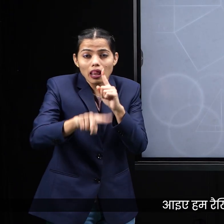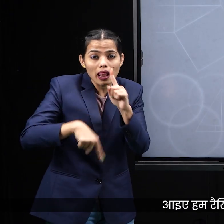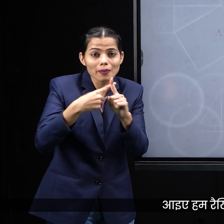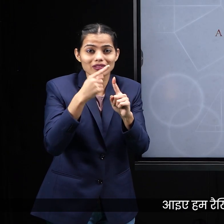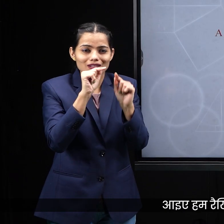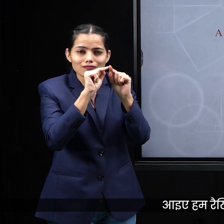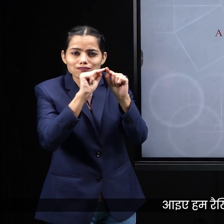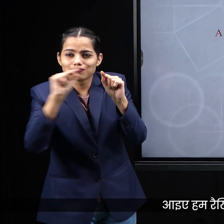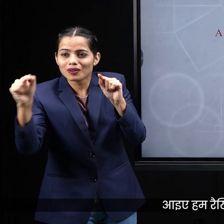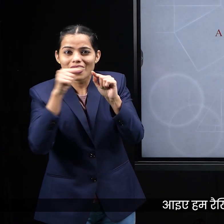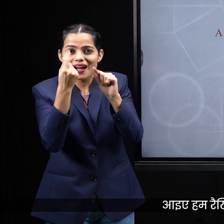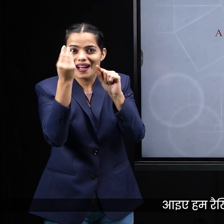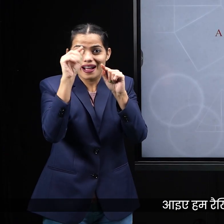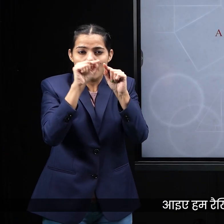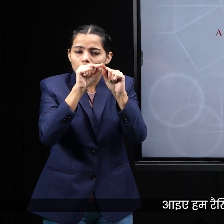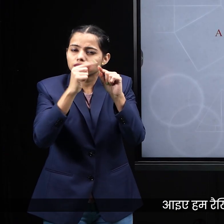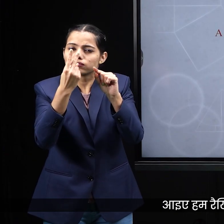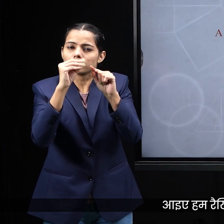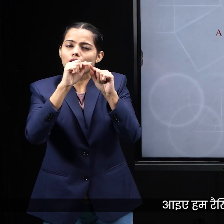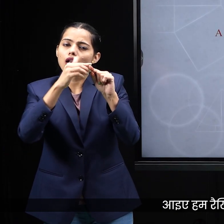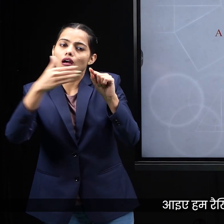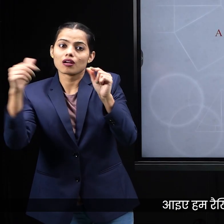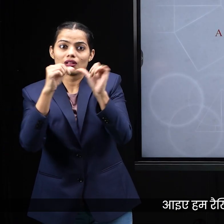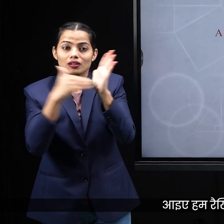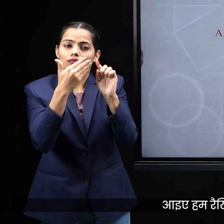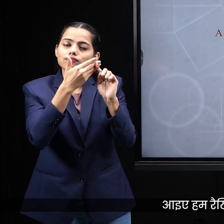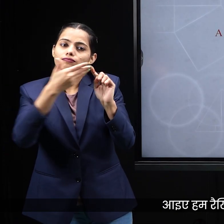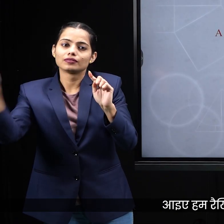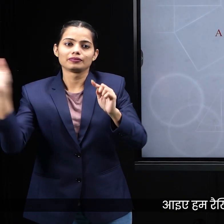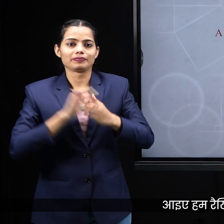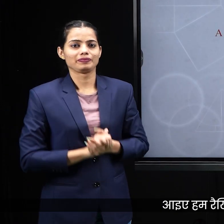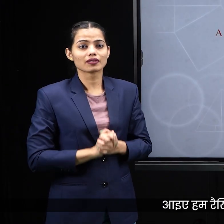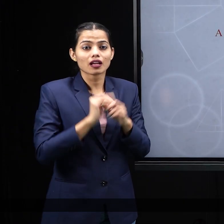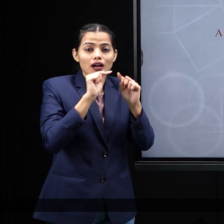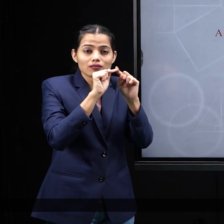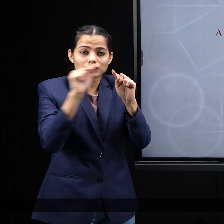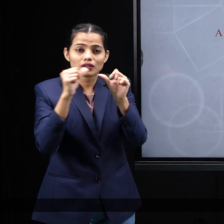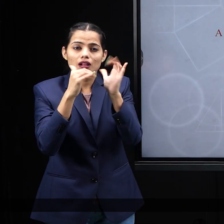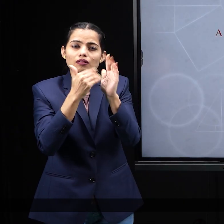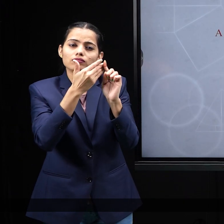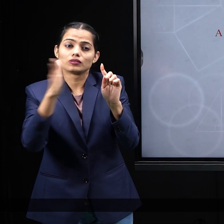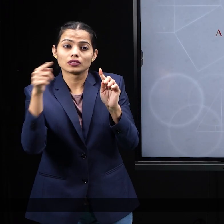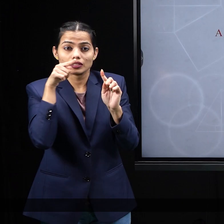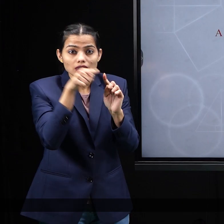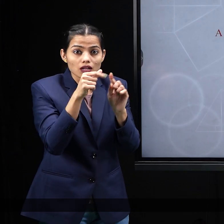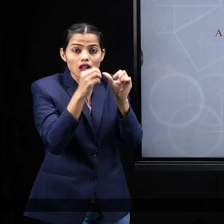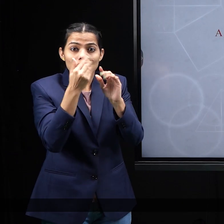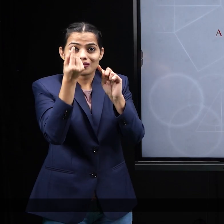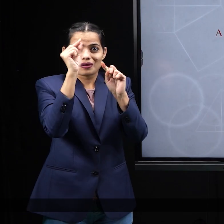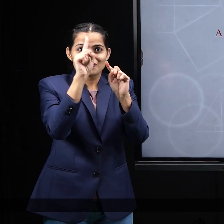रैखिक बहुपद के बारे में अध्ययन करें। रैखिक बहुपद